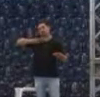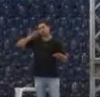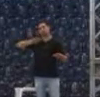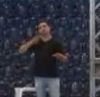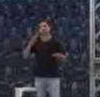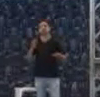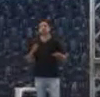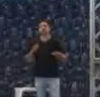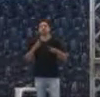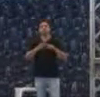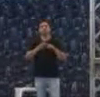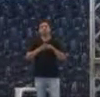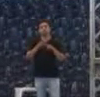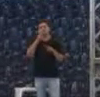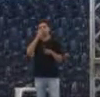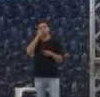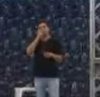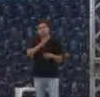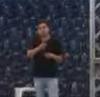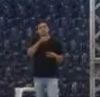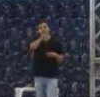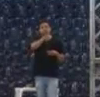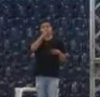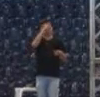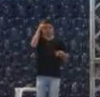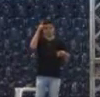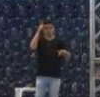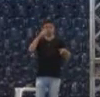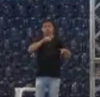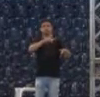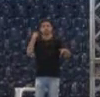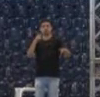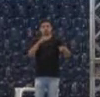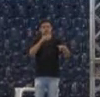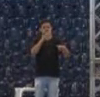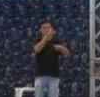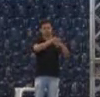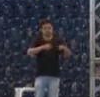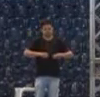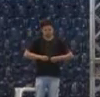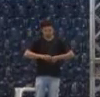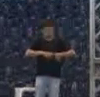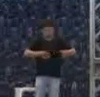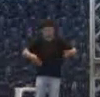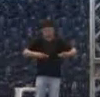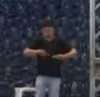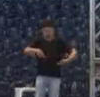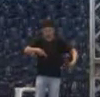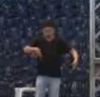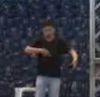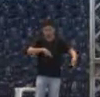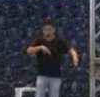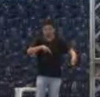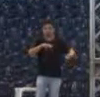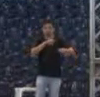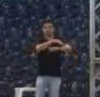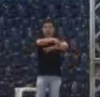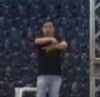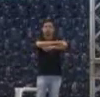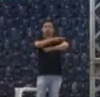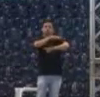se assemelhava as tripas do asfalto e eu ali